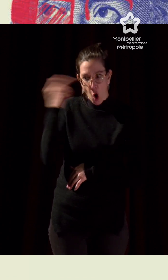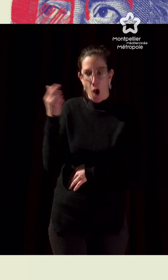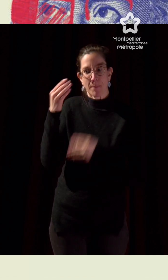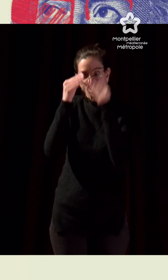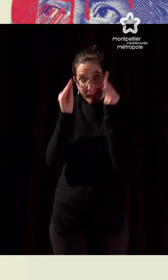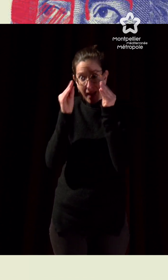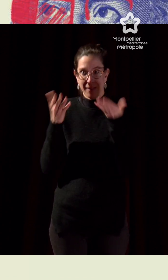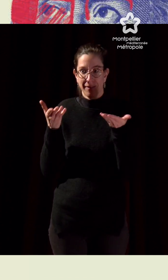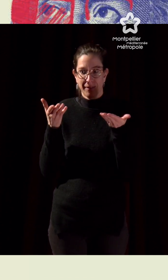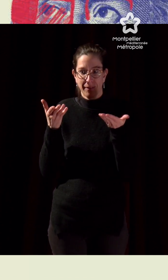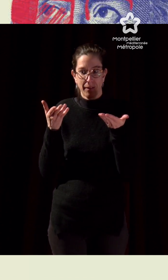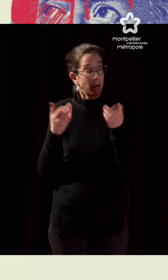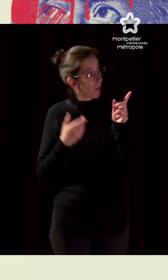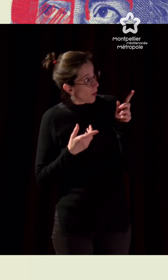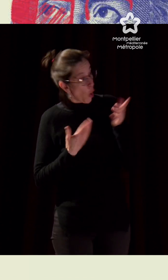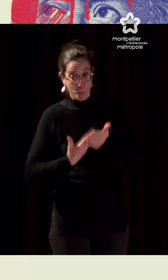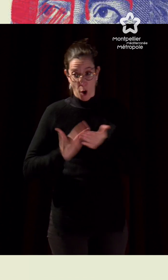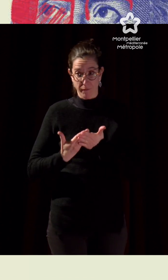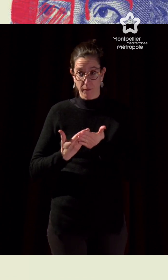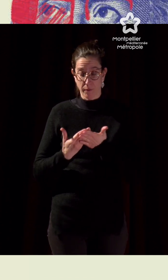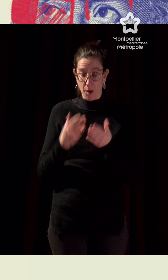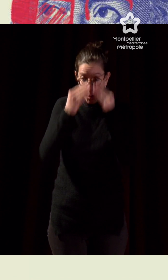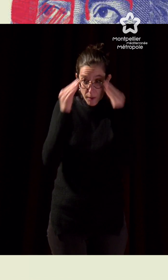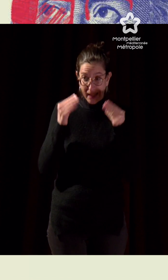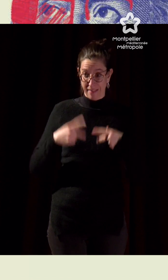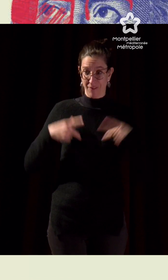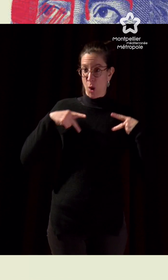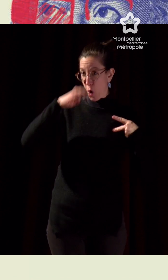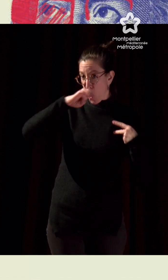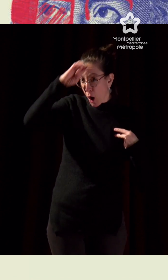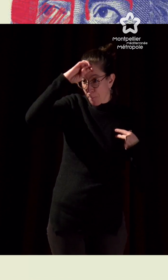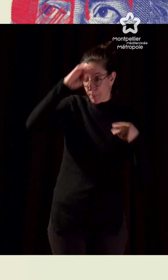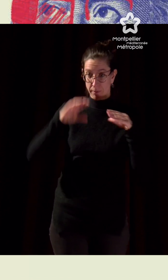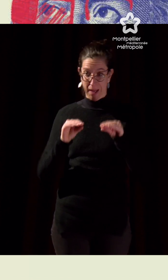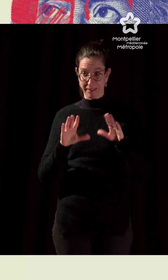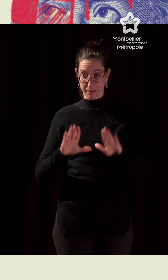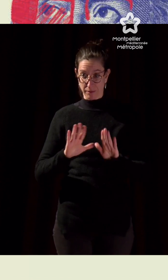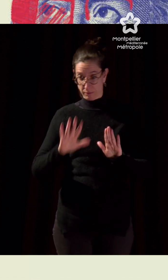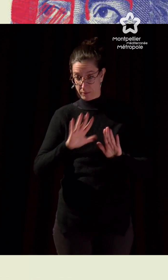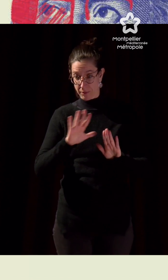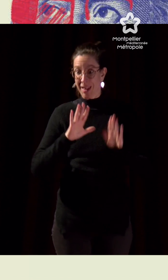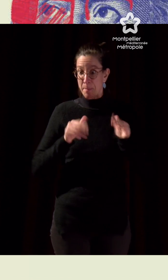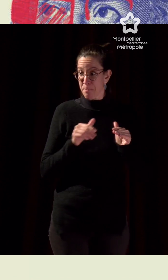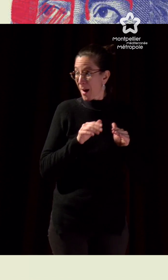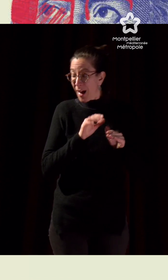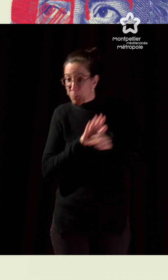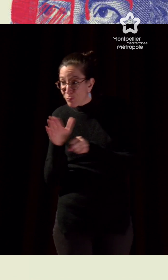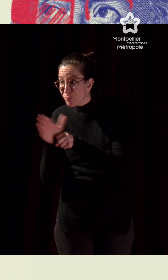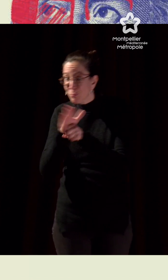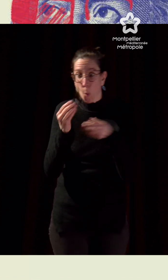Europe et il vivait jusqu'en Sibérie. C'est pour ça qu'on dit qu'il vivait dans toute l'Eurasie.